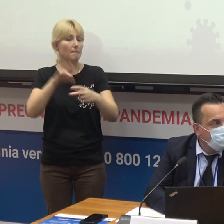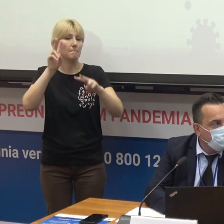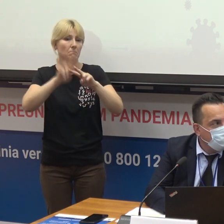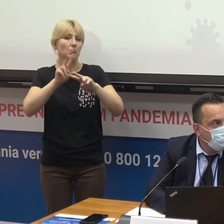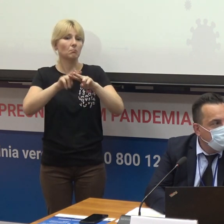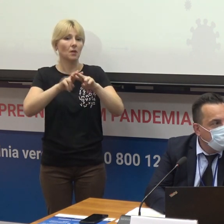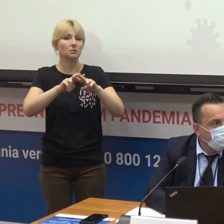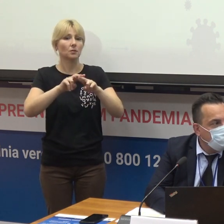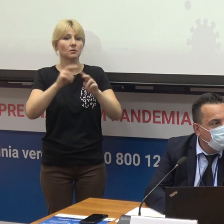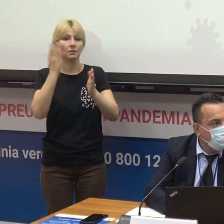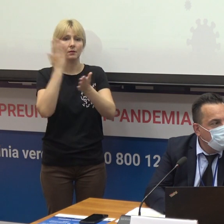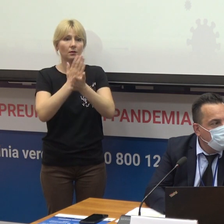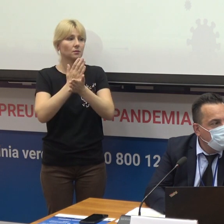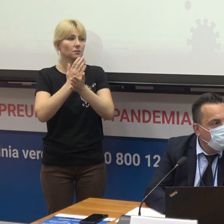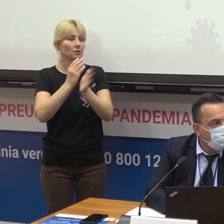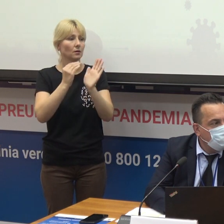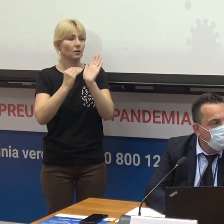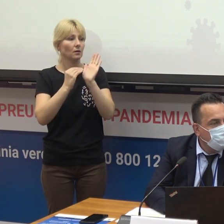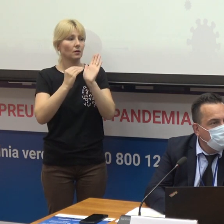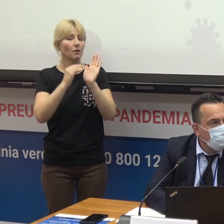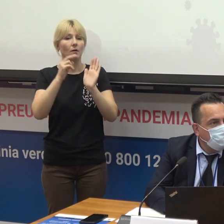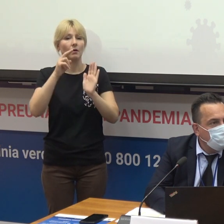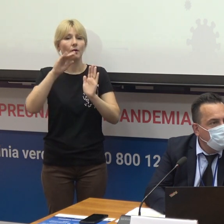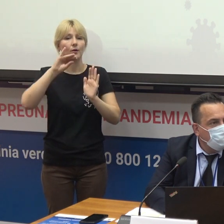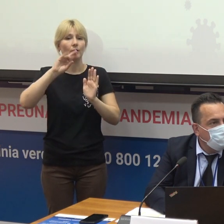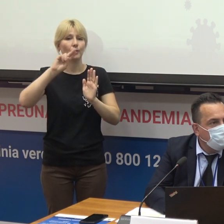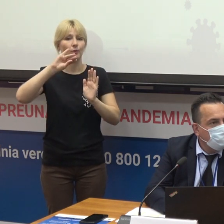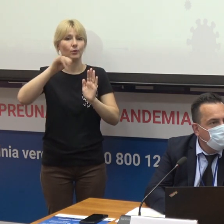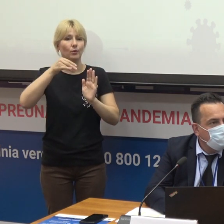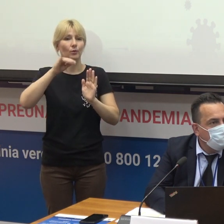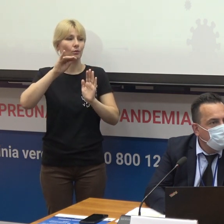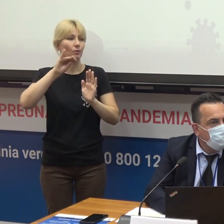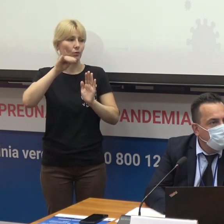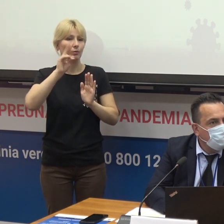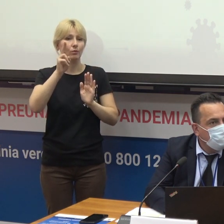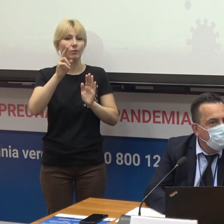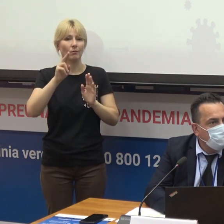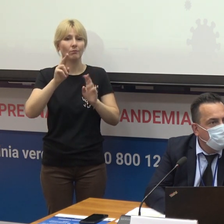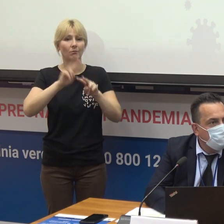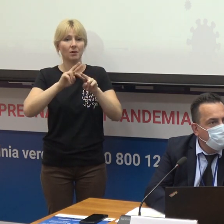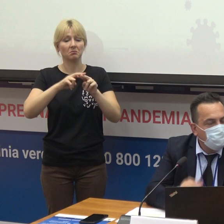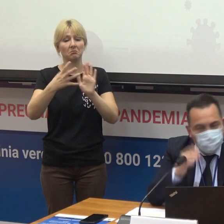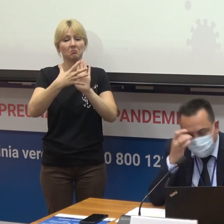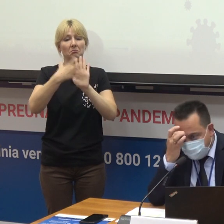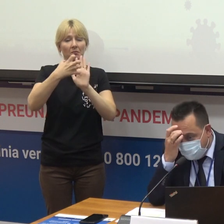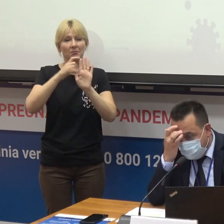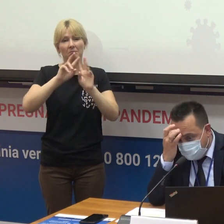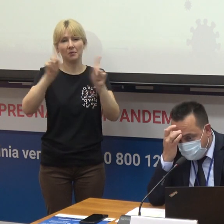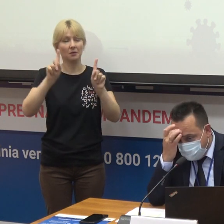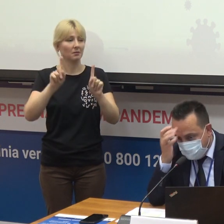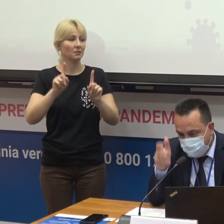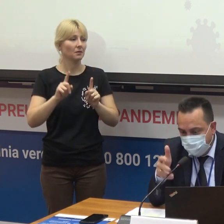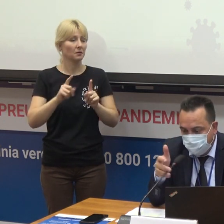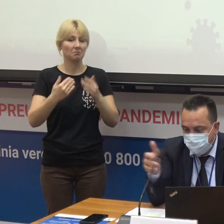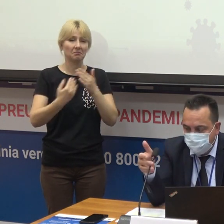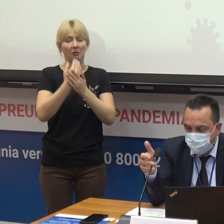buletinul de identitate. Buletinul de identitate va fi scanat QR codul și la fel pentru a nu avea în general necesitate de alta și